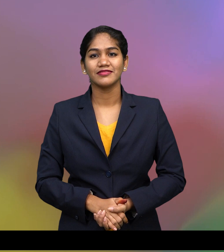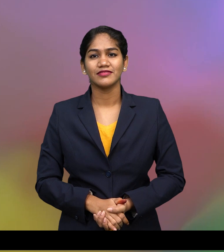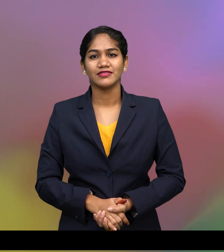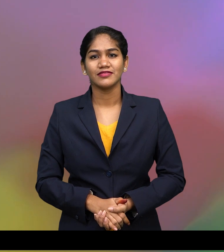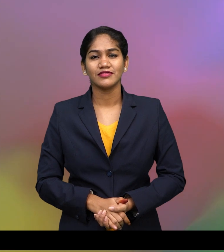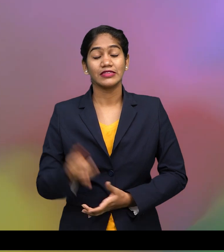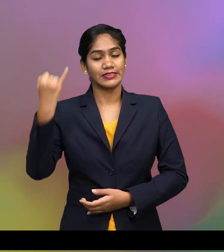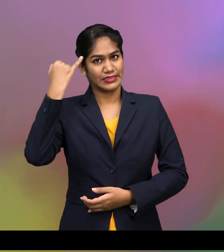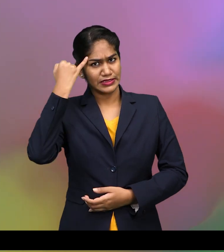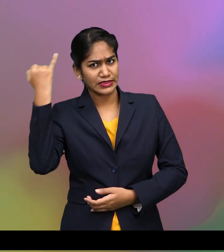ಕಲ್ಪನೆ,